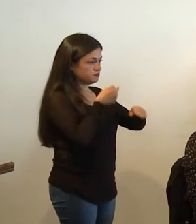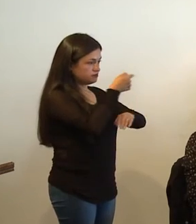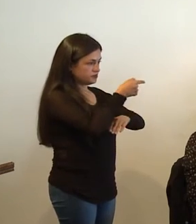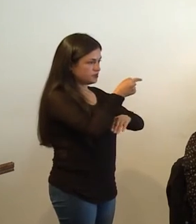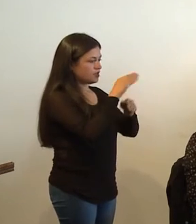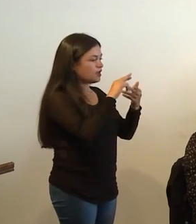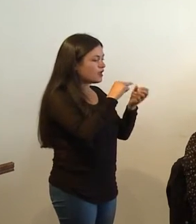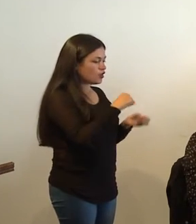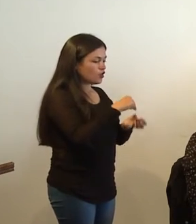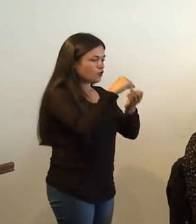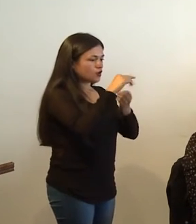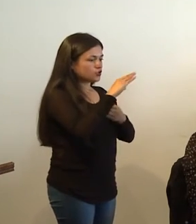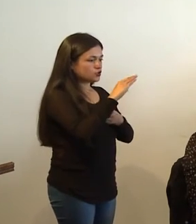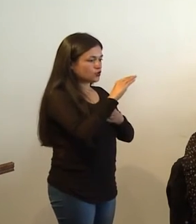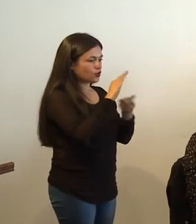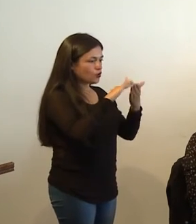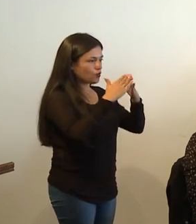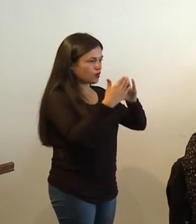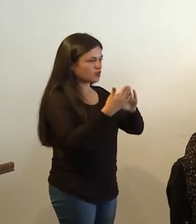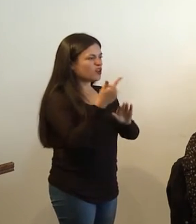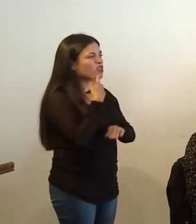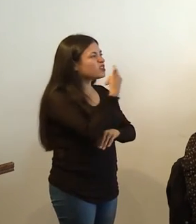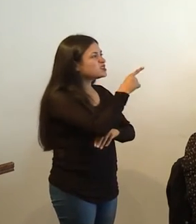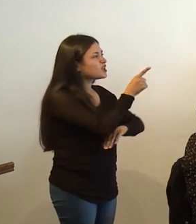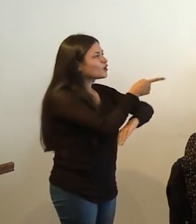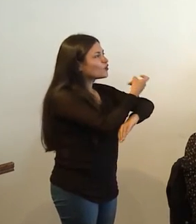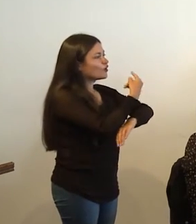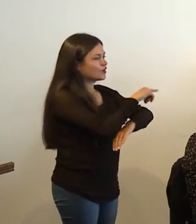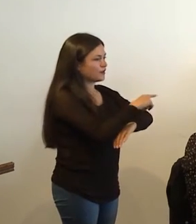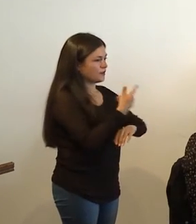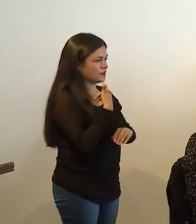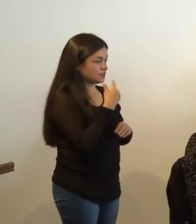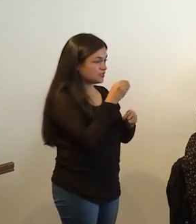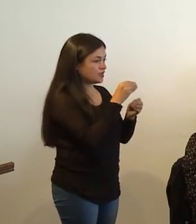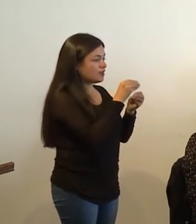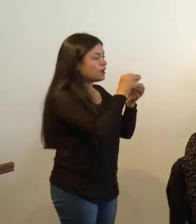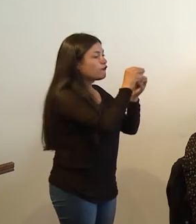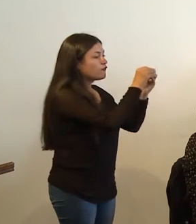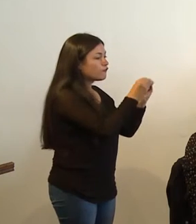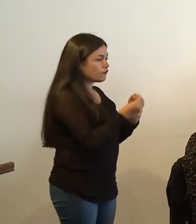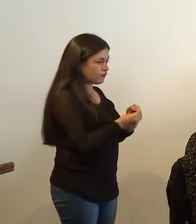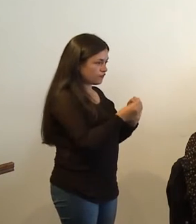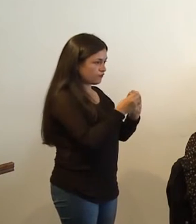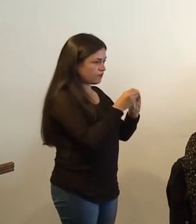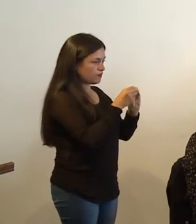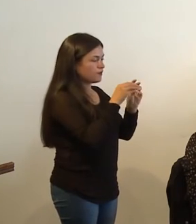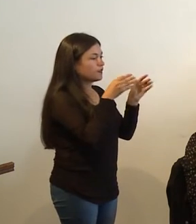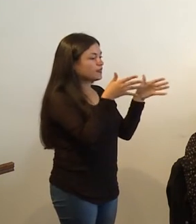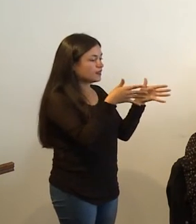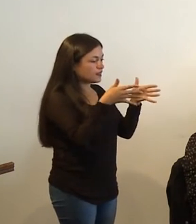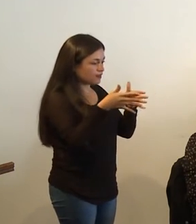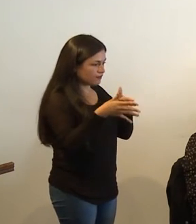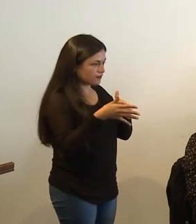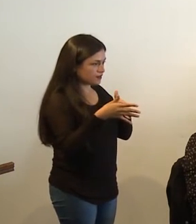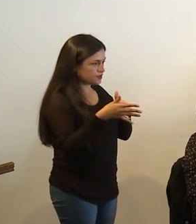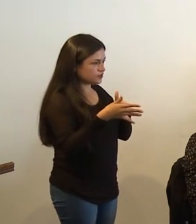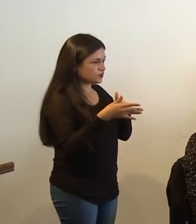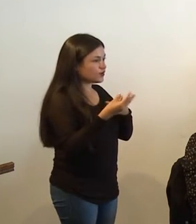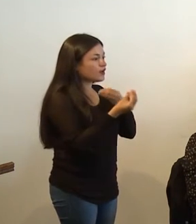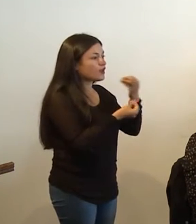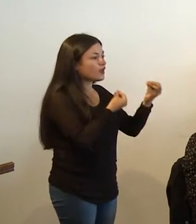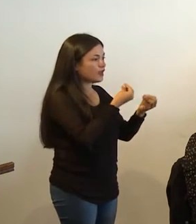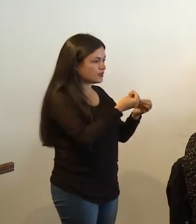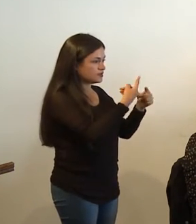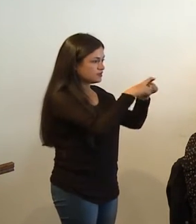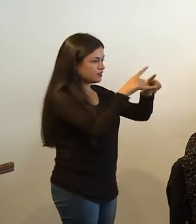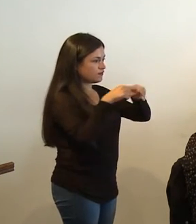educación comunitaria? Entonces dice, la educación comunitaria es una forma de educación que se realiza con las organizaciones